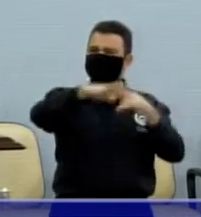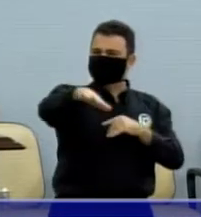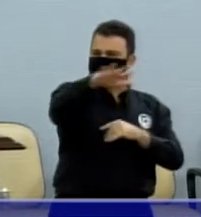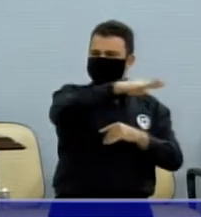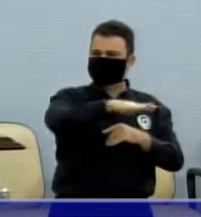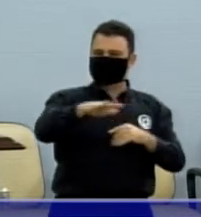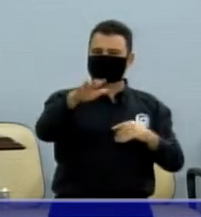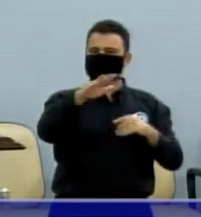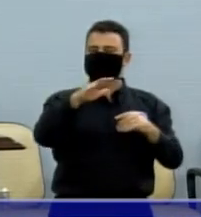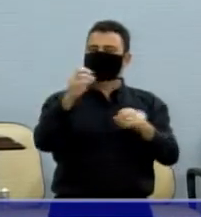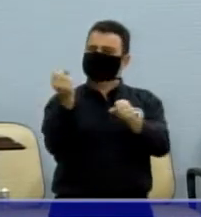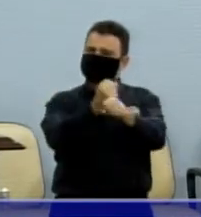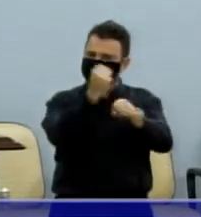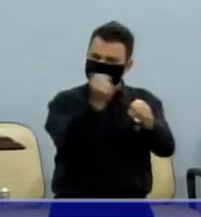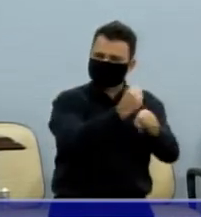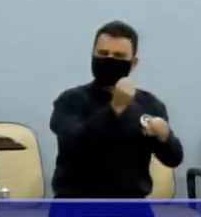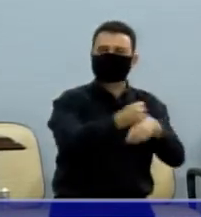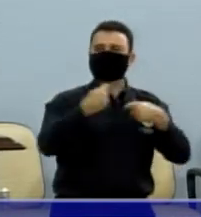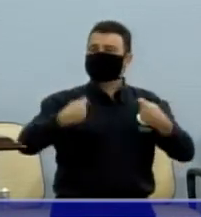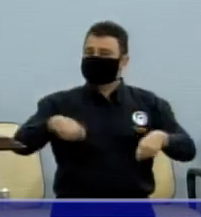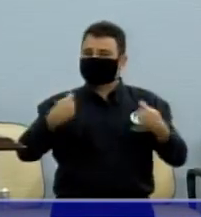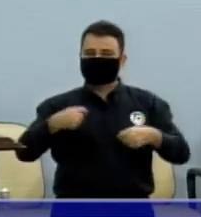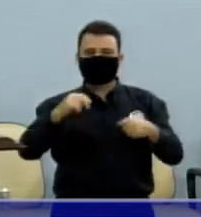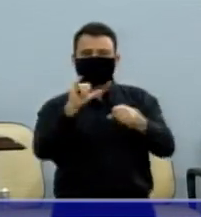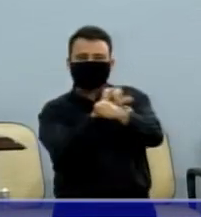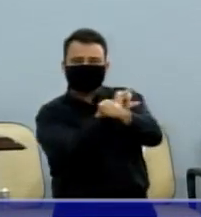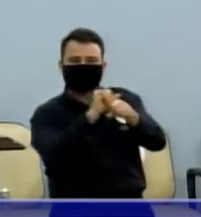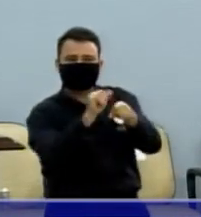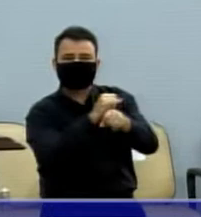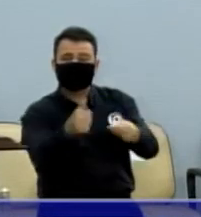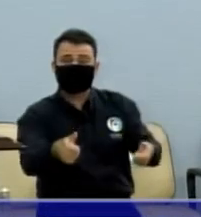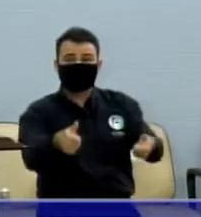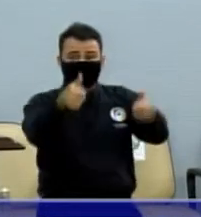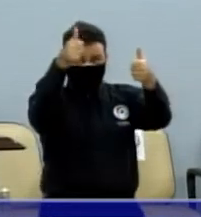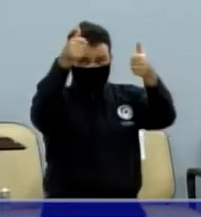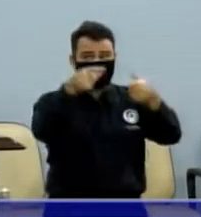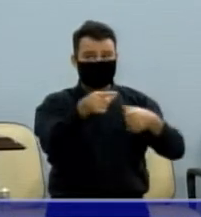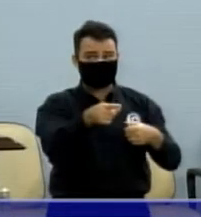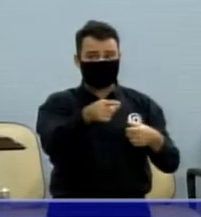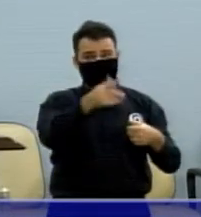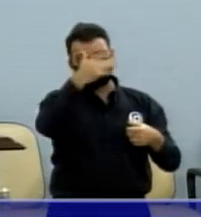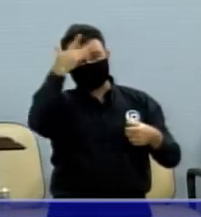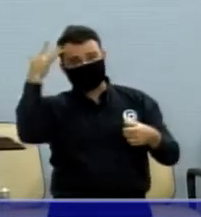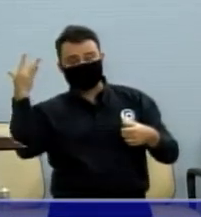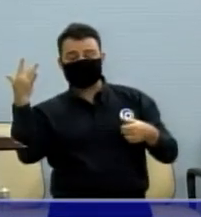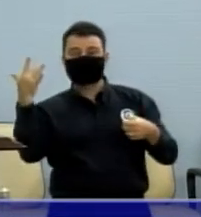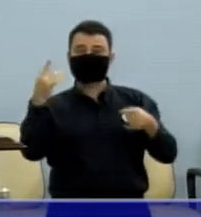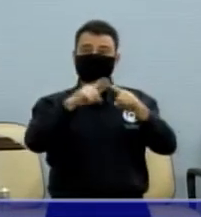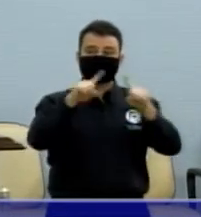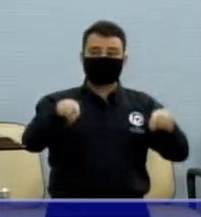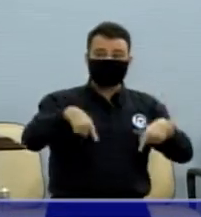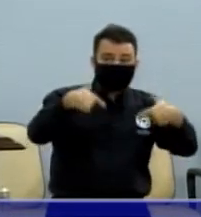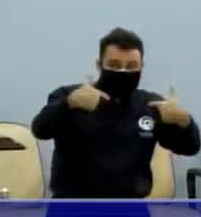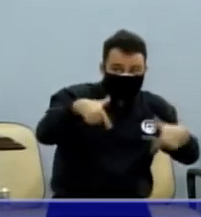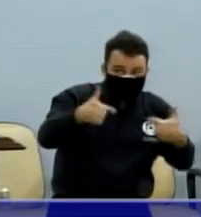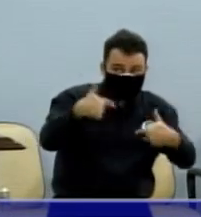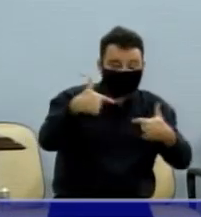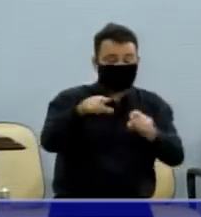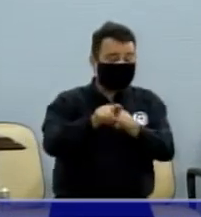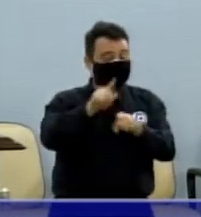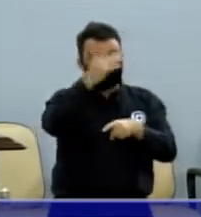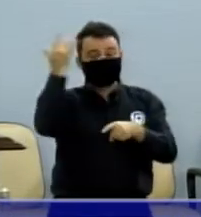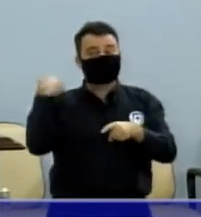e deixá-lo em condições melhores para uso não somente dos servidores, mas também do público em